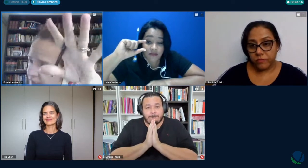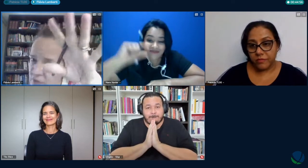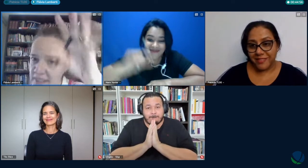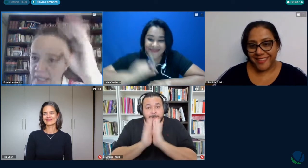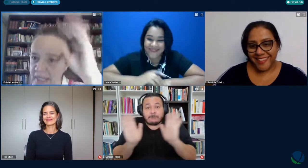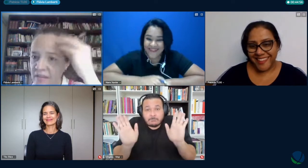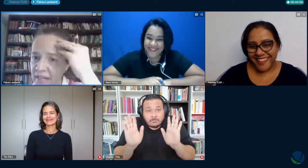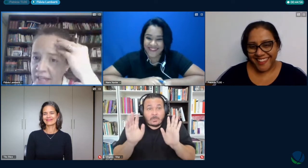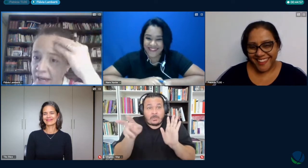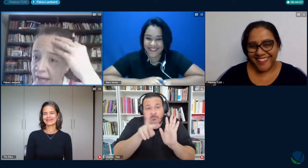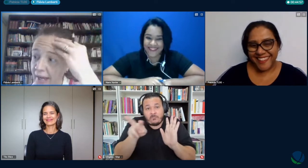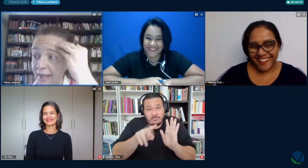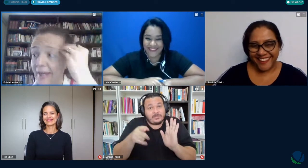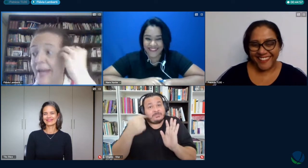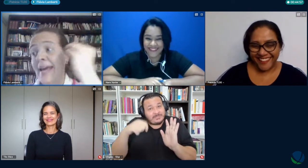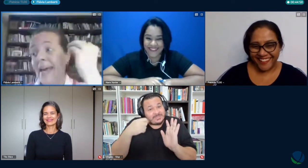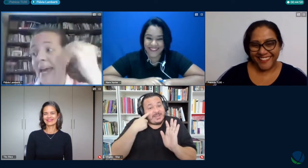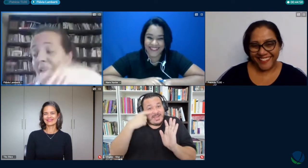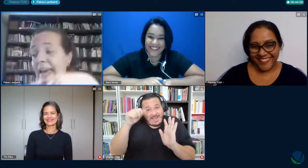aí vocês têm que avaliar.